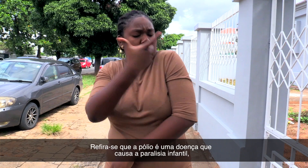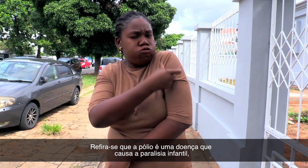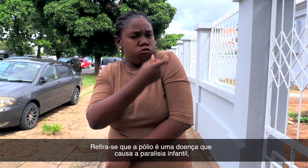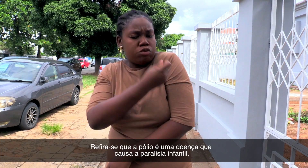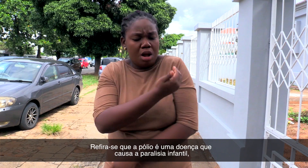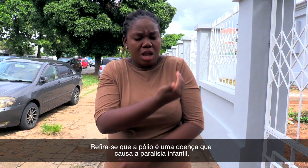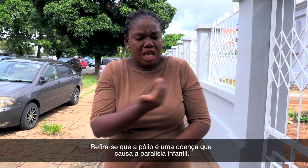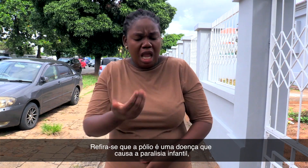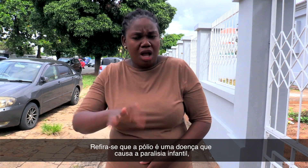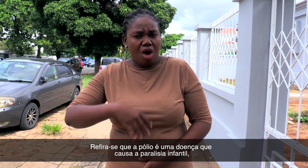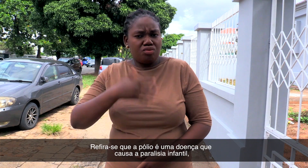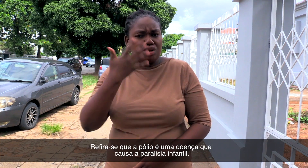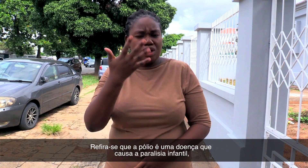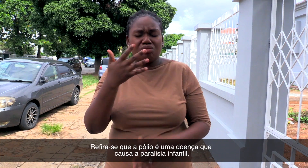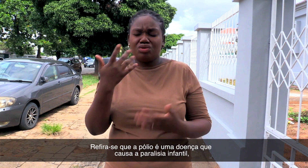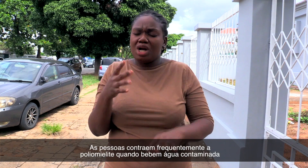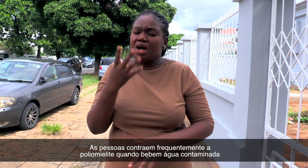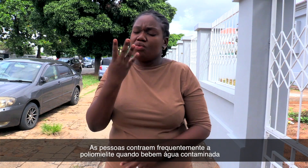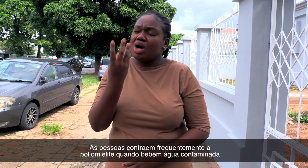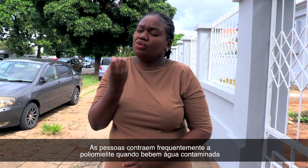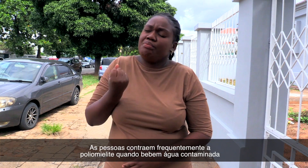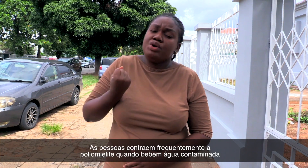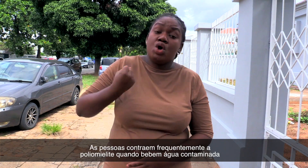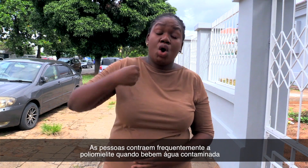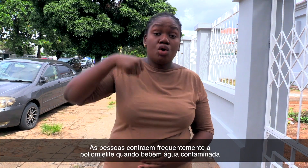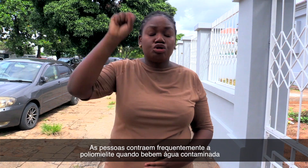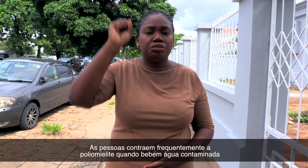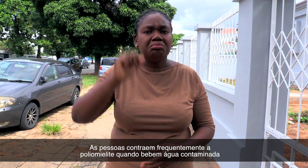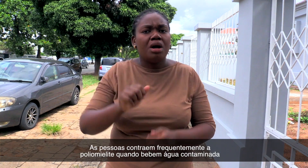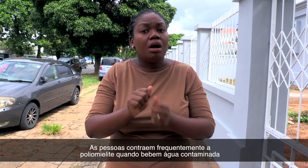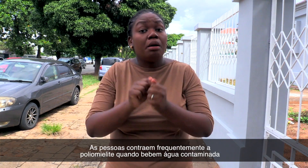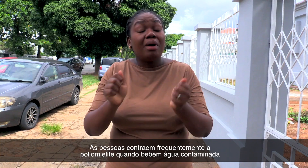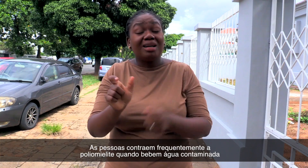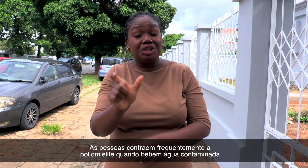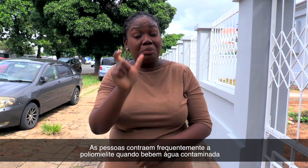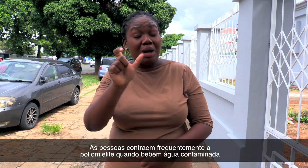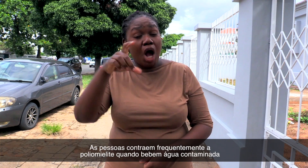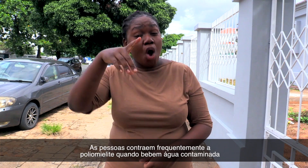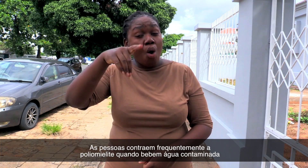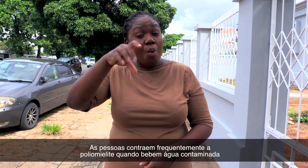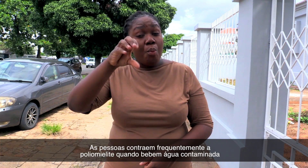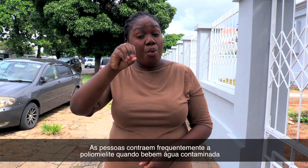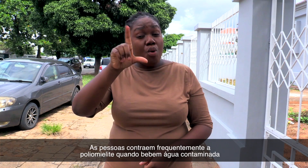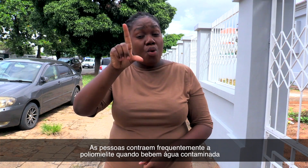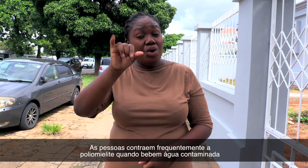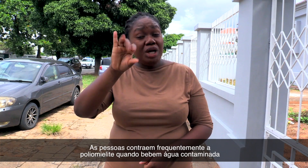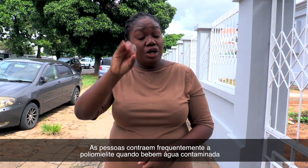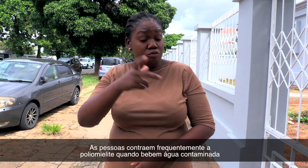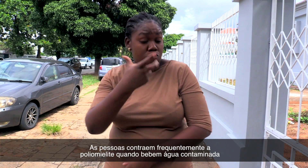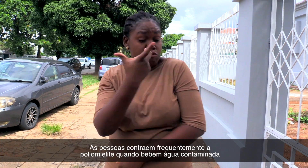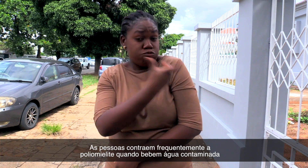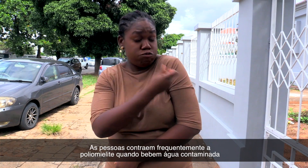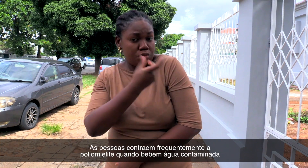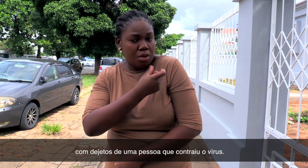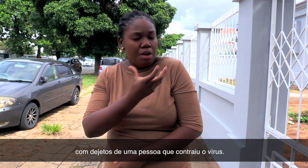doença que causa a paralisia infantil. Algumas pessoas contraem frequentemente a poliomielite quando bebem